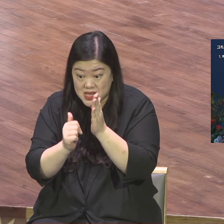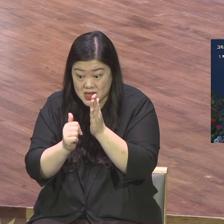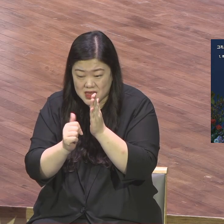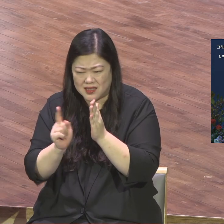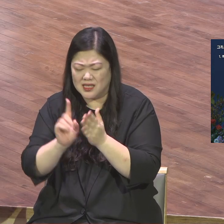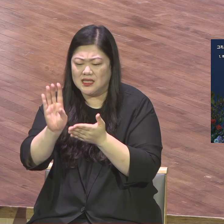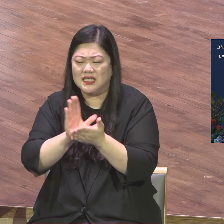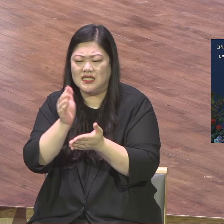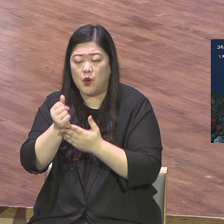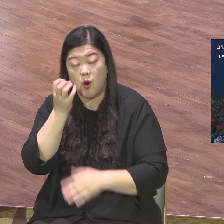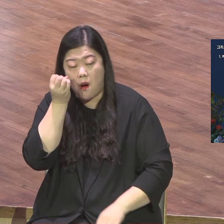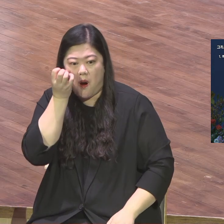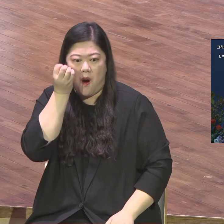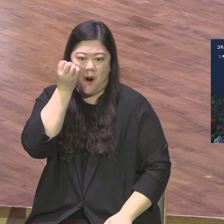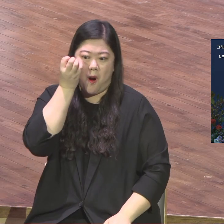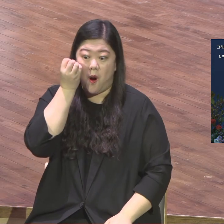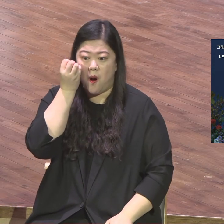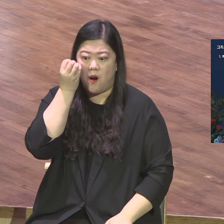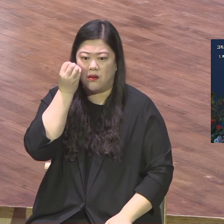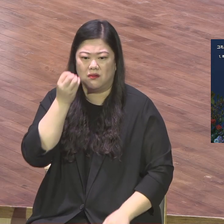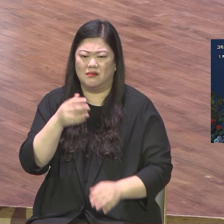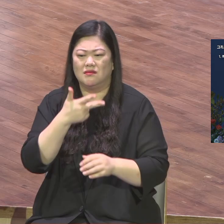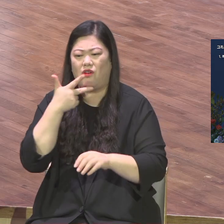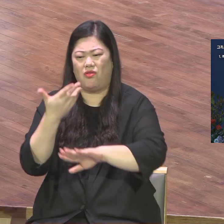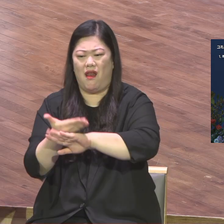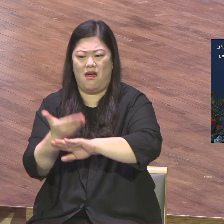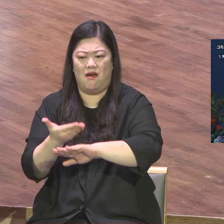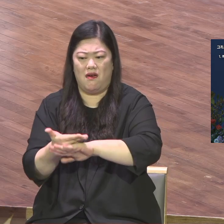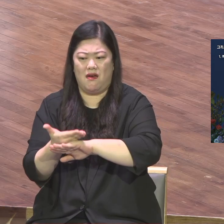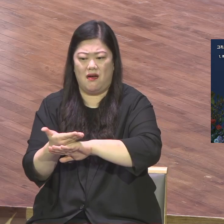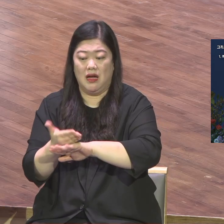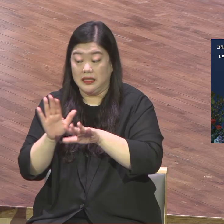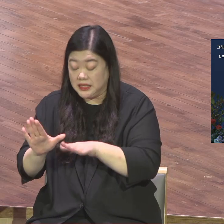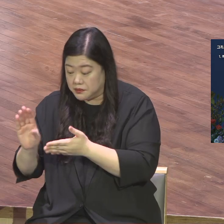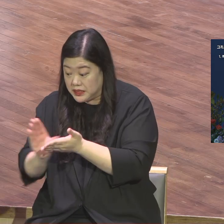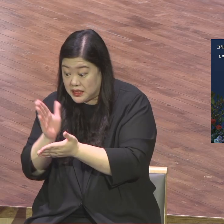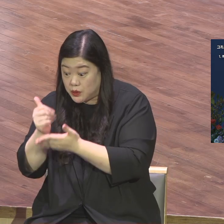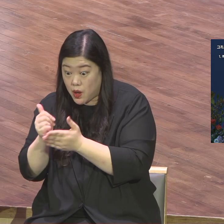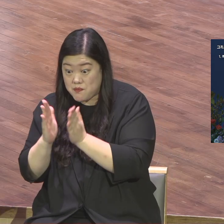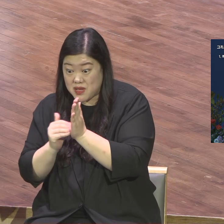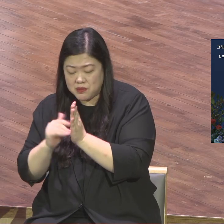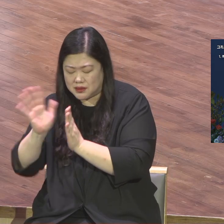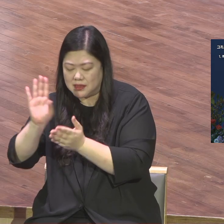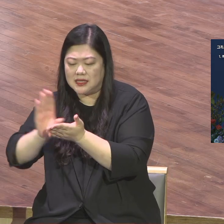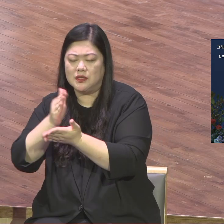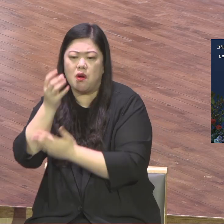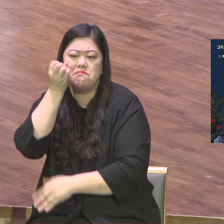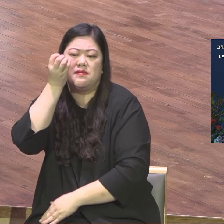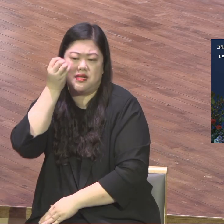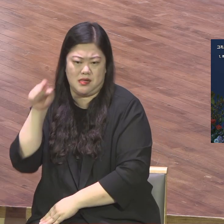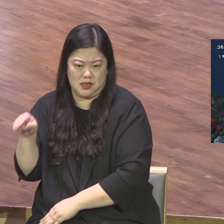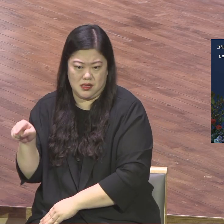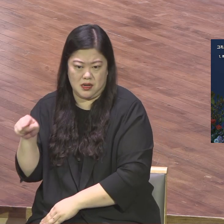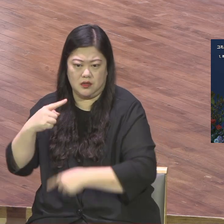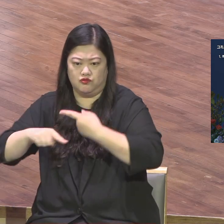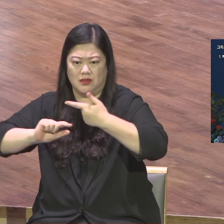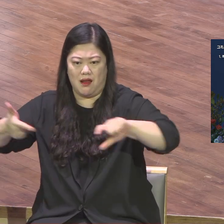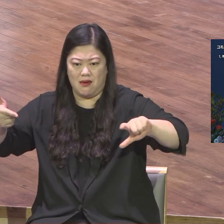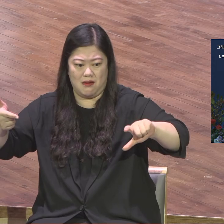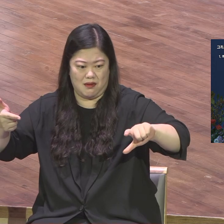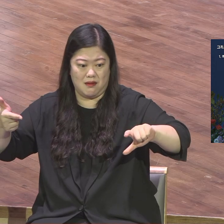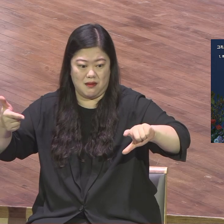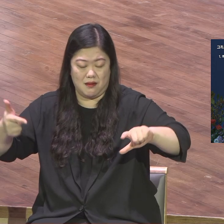그리스도 신비. 그렇다면 이 비밀이 뭐냐. 그 내용을 구체적으로 설명한